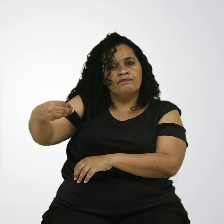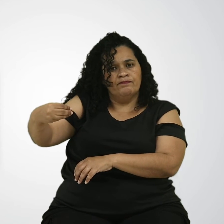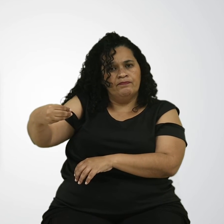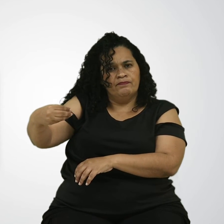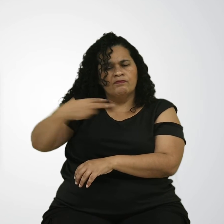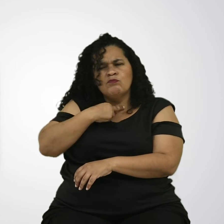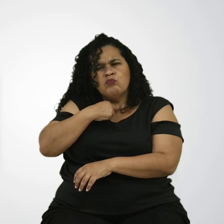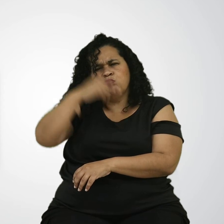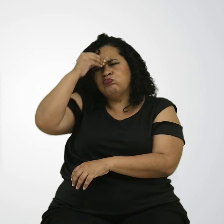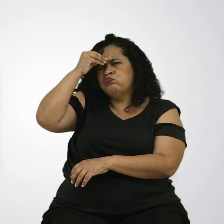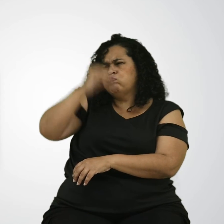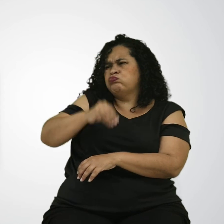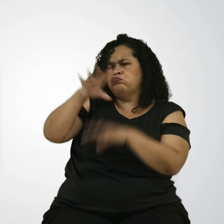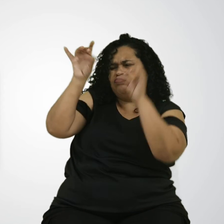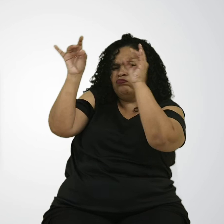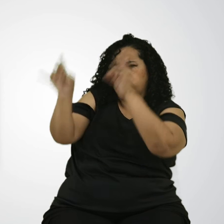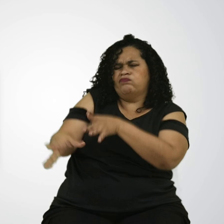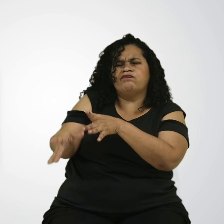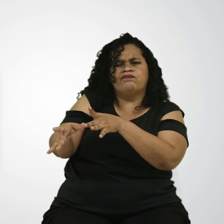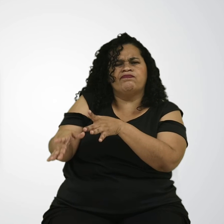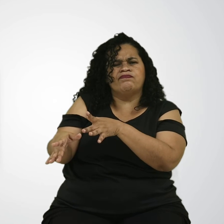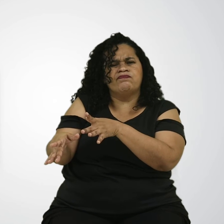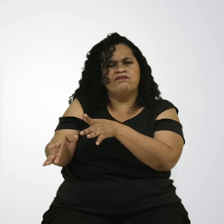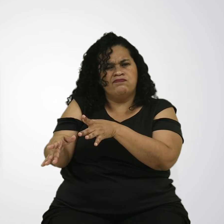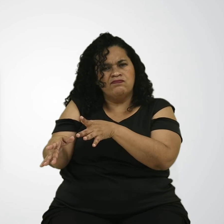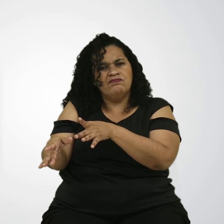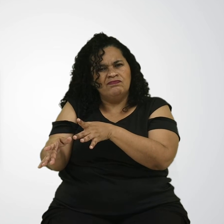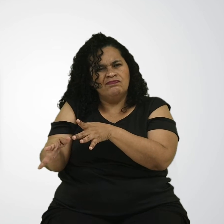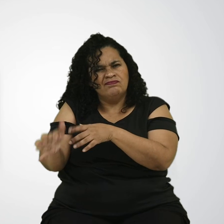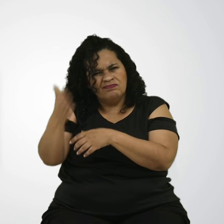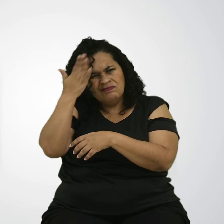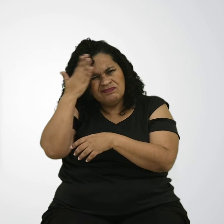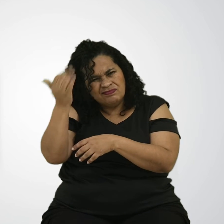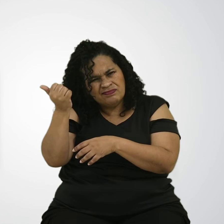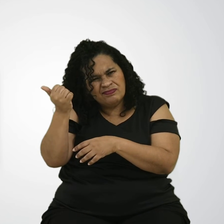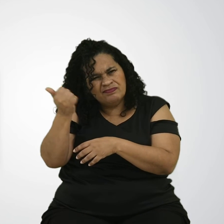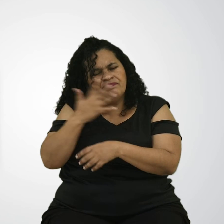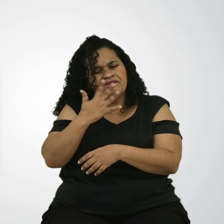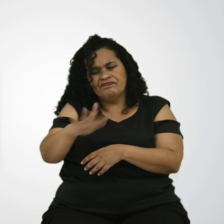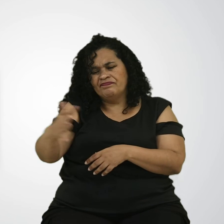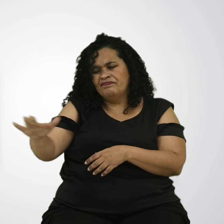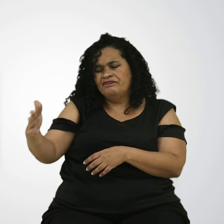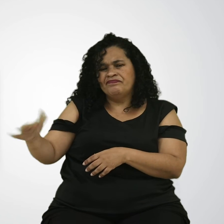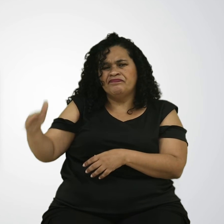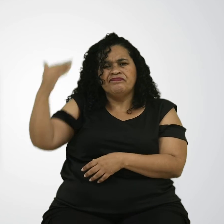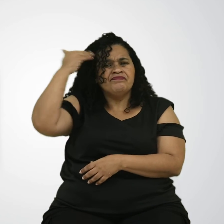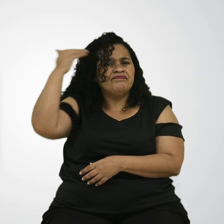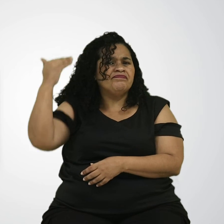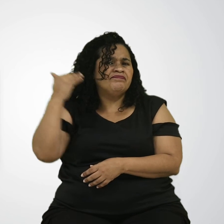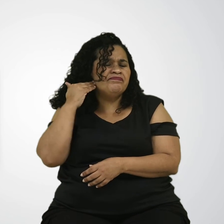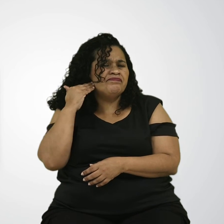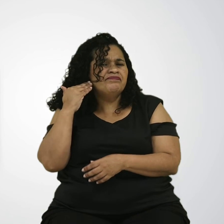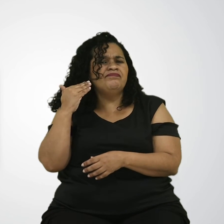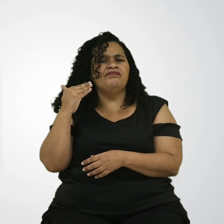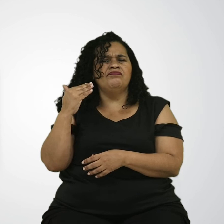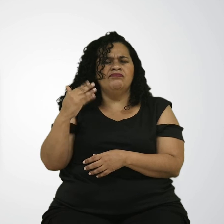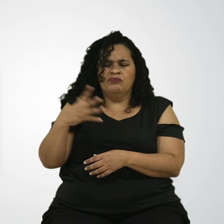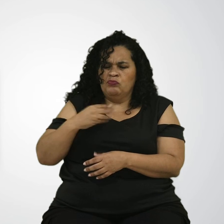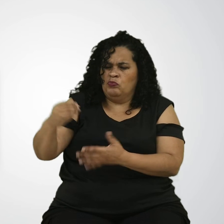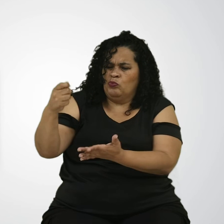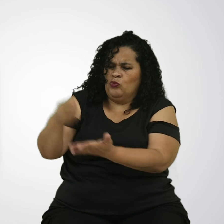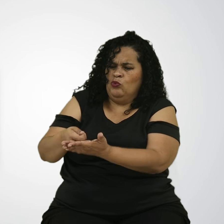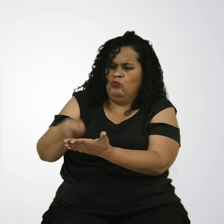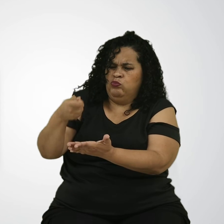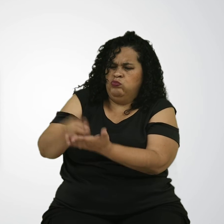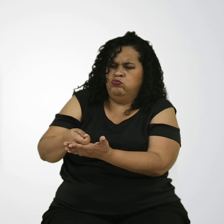sentido de desistir, de ficarem, sabe, aquela criança, aquele adolescente, aquele filho que foi tão pressionado que aquilo